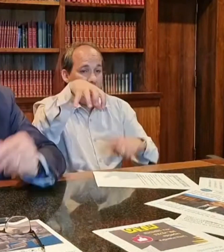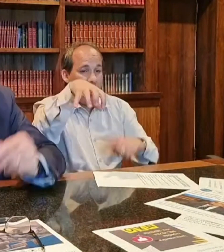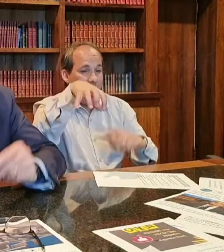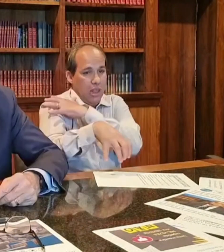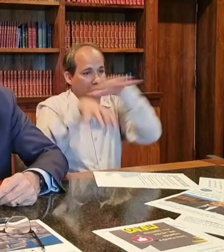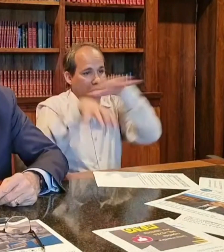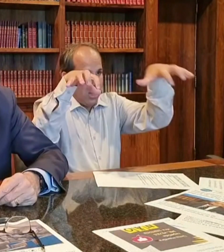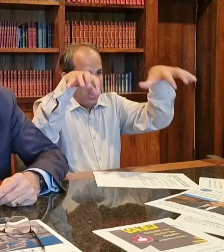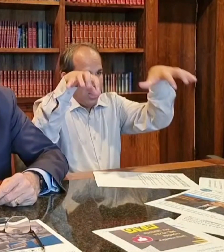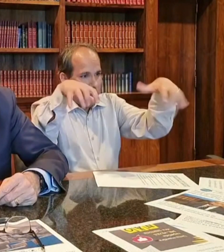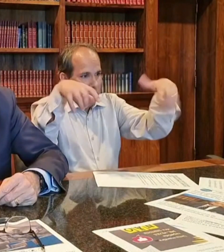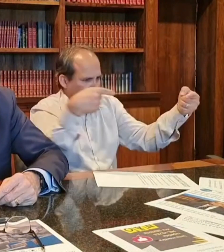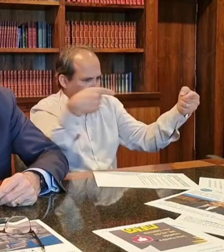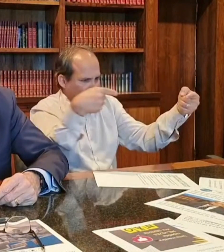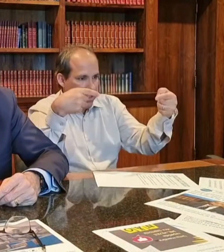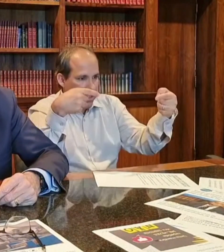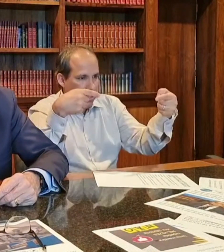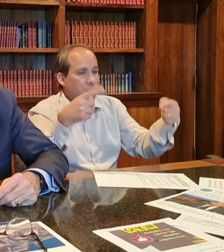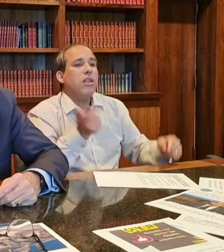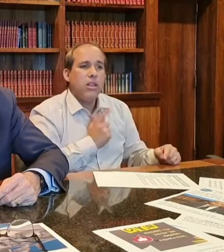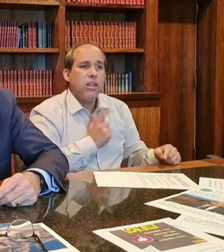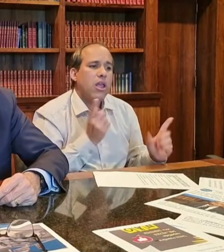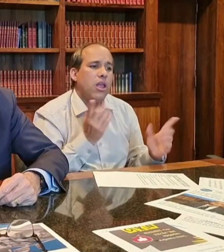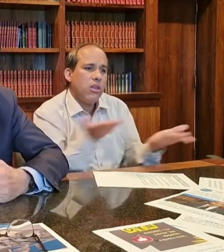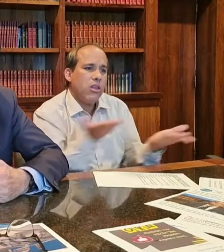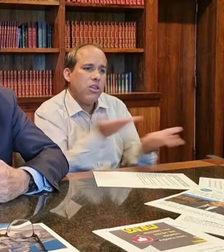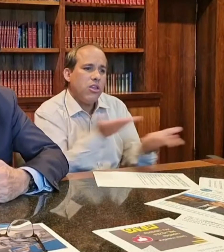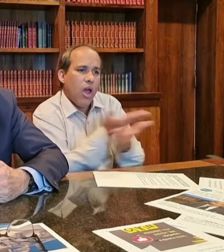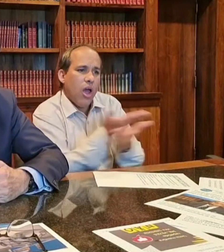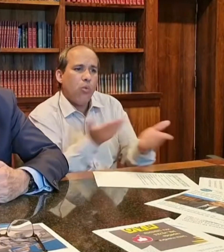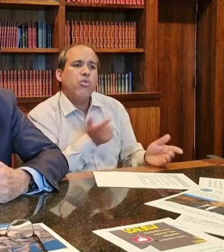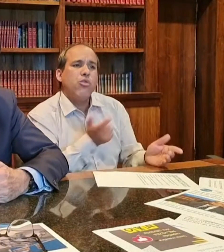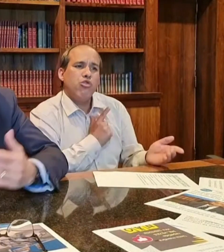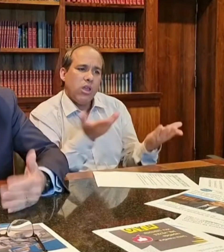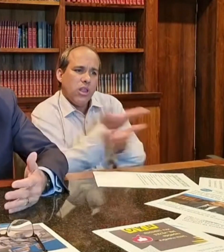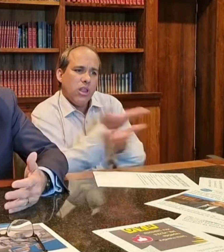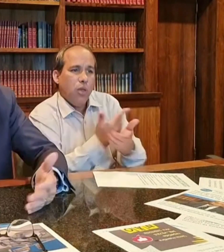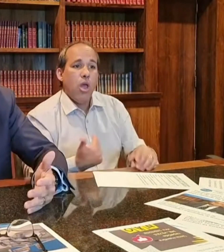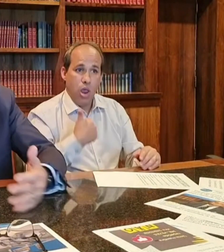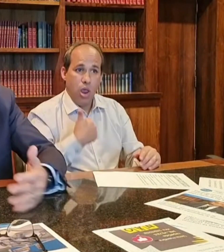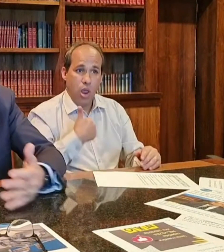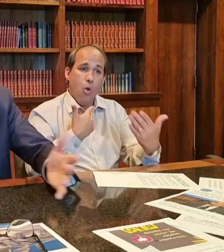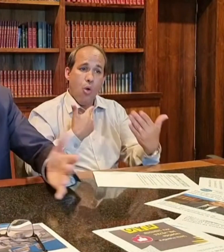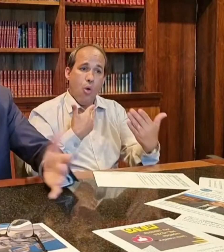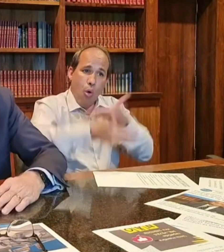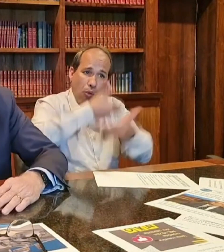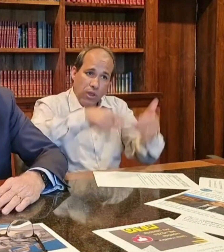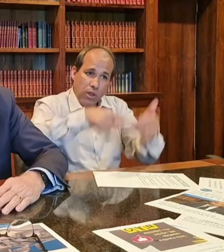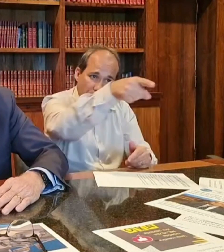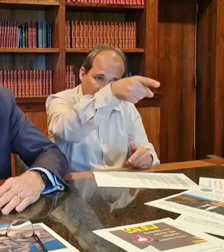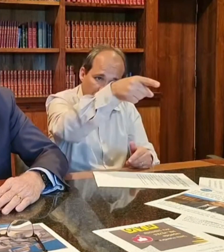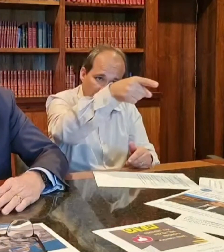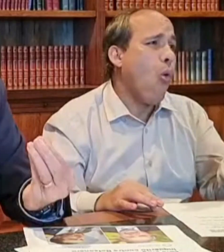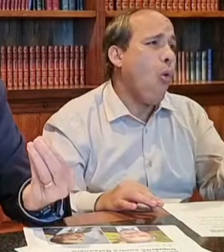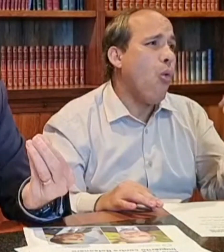rede social. Na live, Bolsonaro citou a existência de uma mensagem que diz que há relatórios oficiais do governo do Reino Unido que sugerem